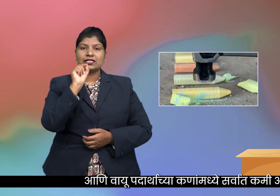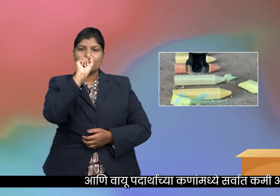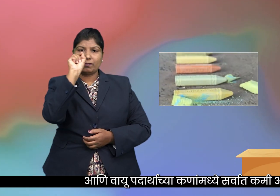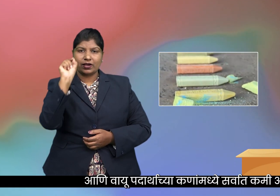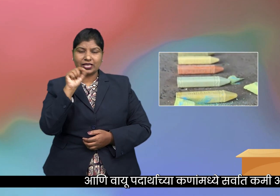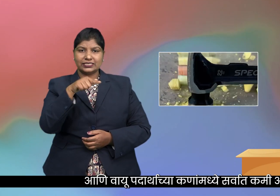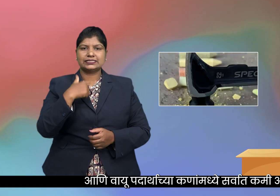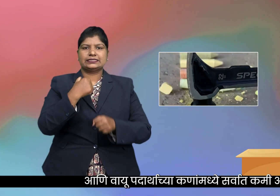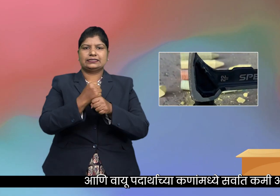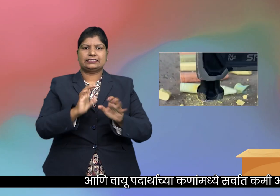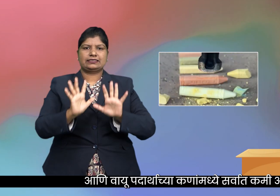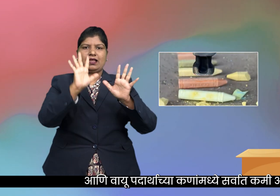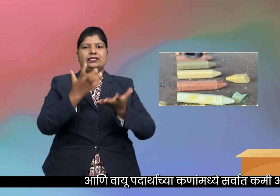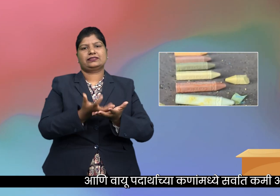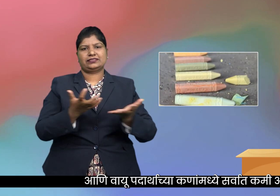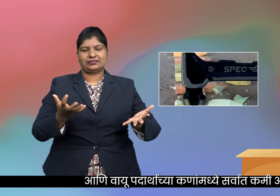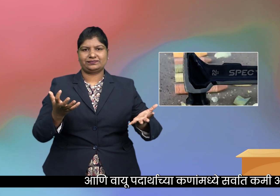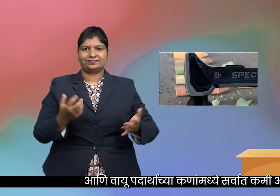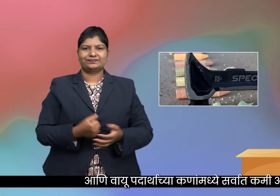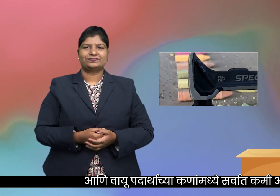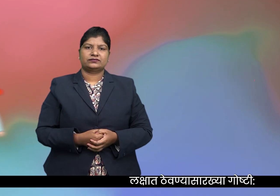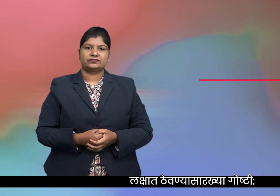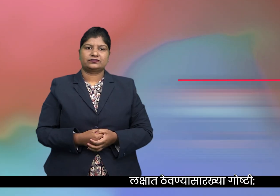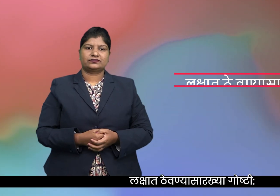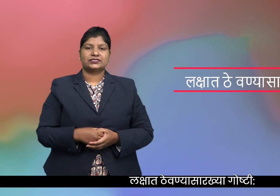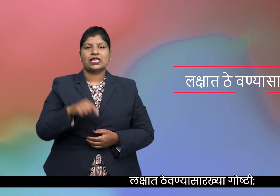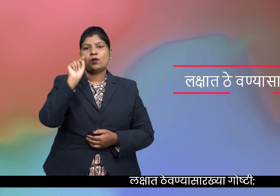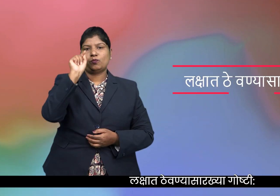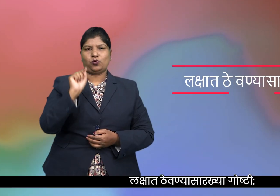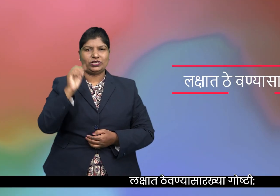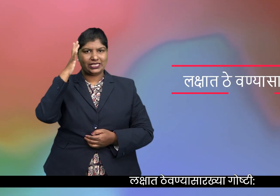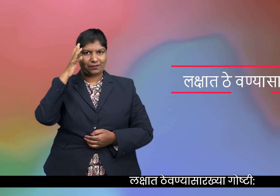असते. लक्षात ठेवण्यासारखी गोष्ट